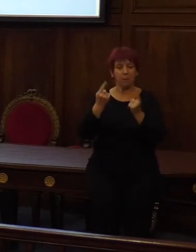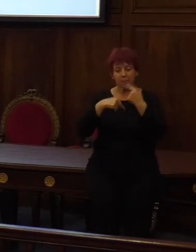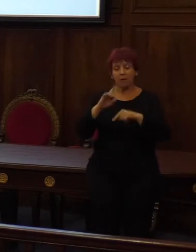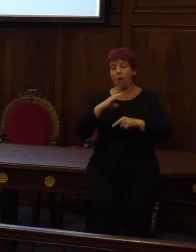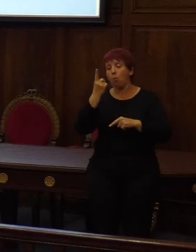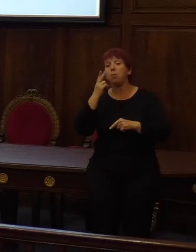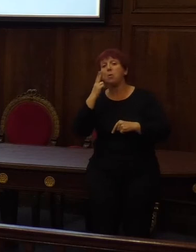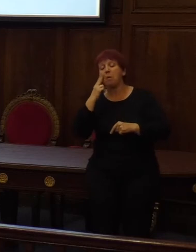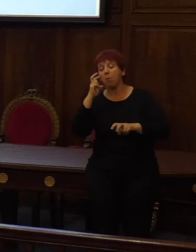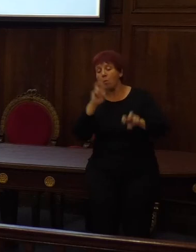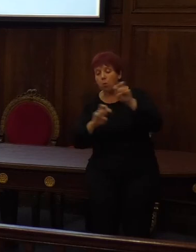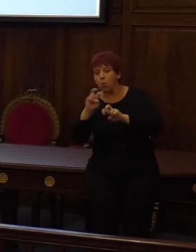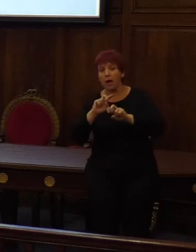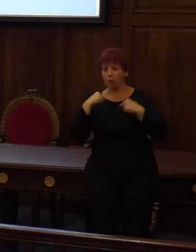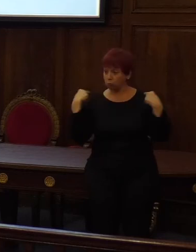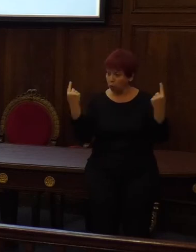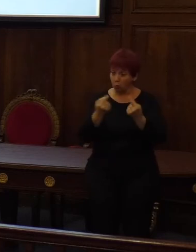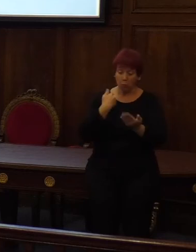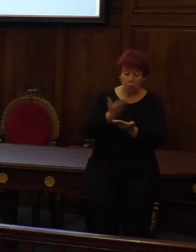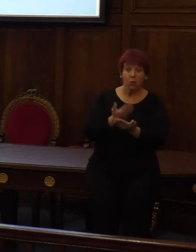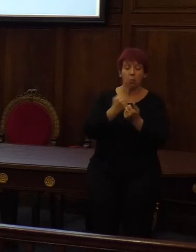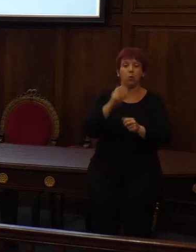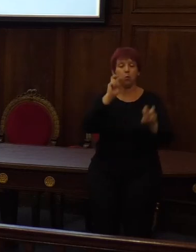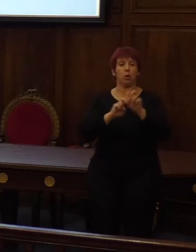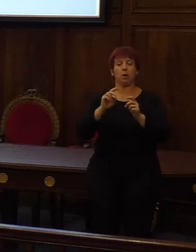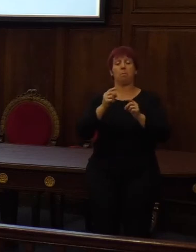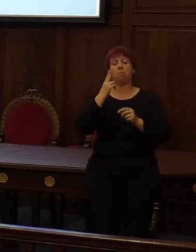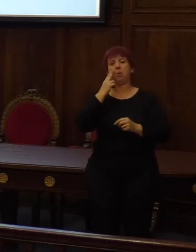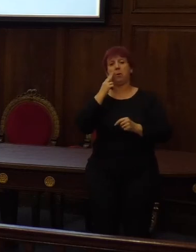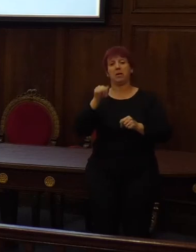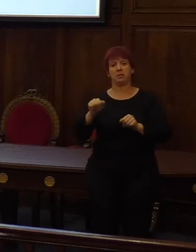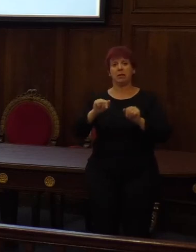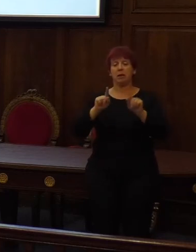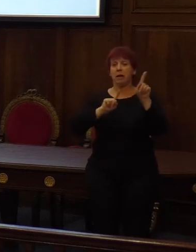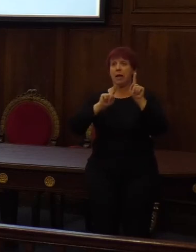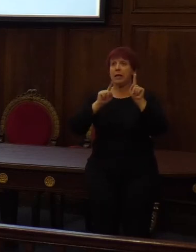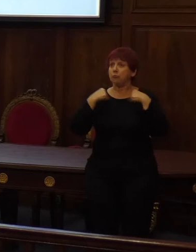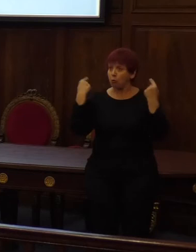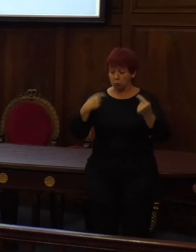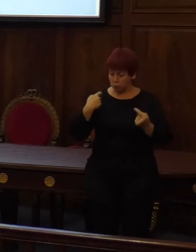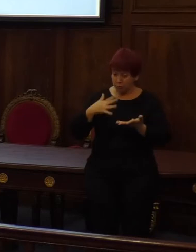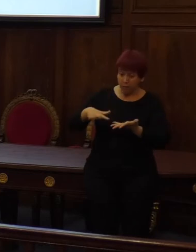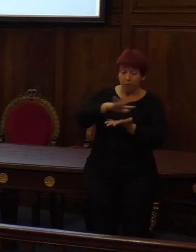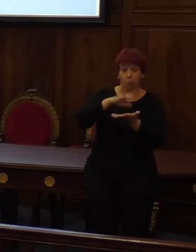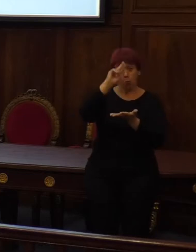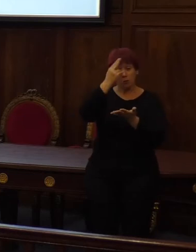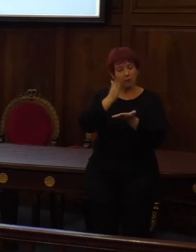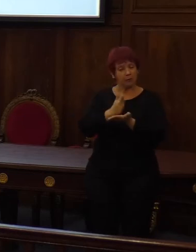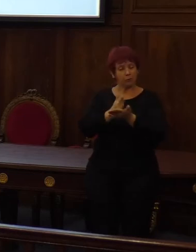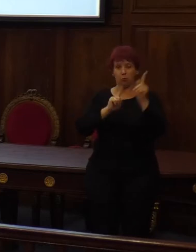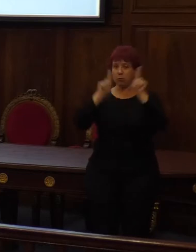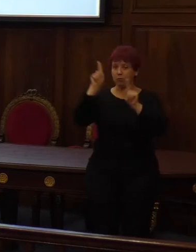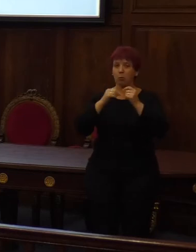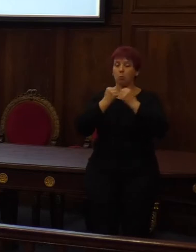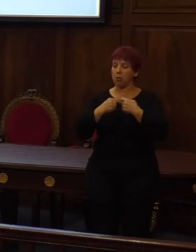problema para encontrar entre todos las propuestas superadoras. La democracia universitaria se construye entre todos, con derechos universitarios que